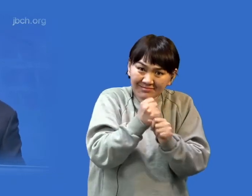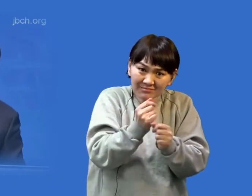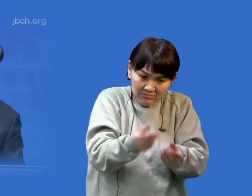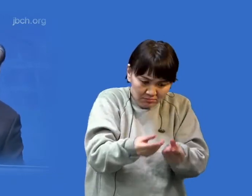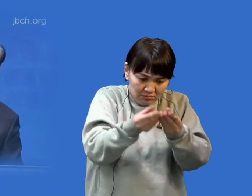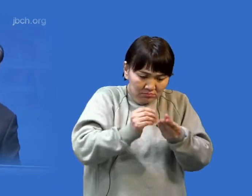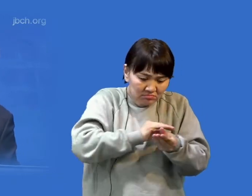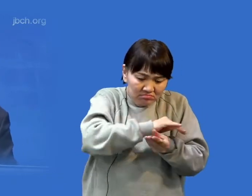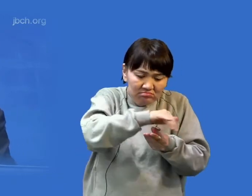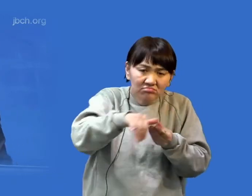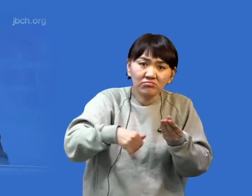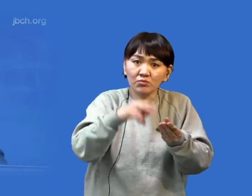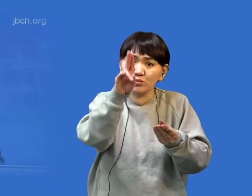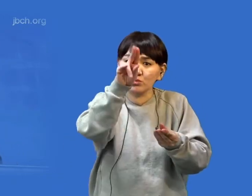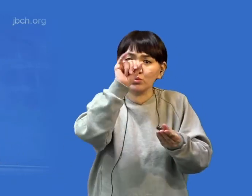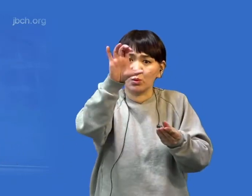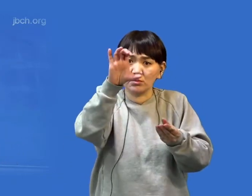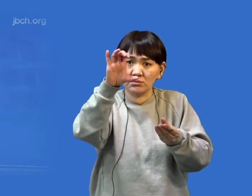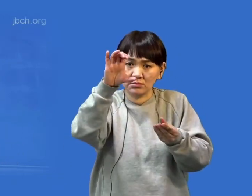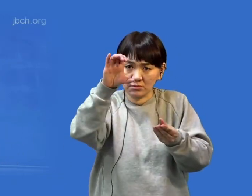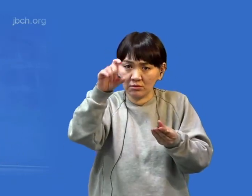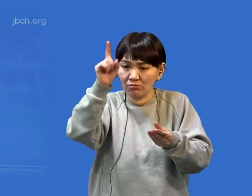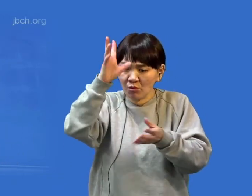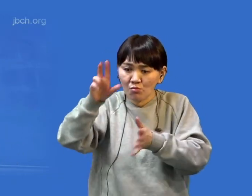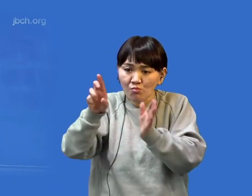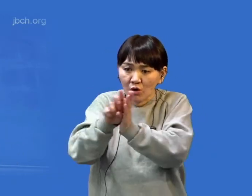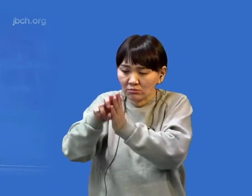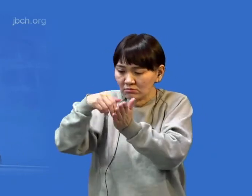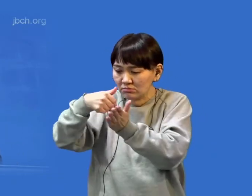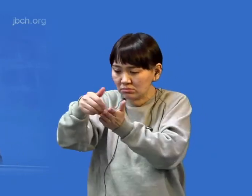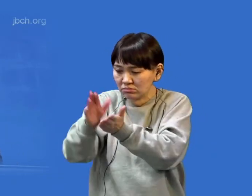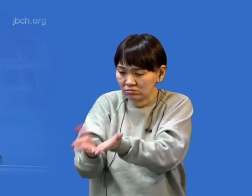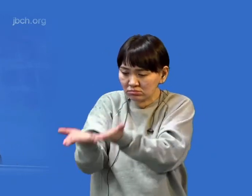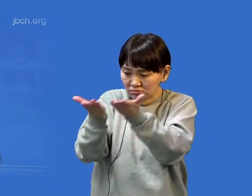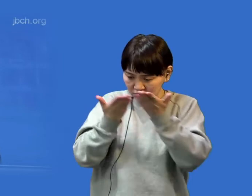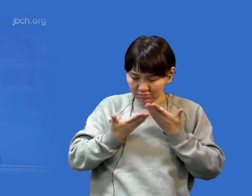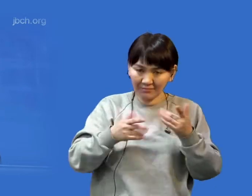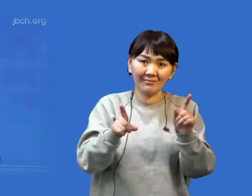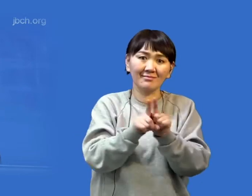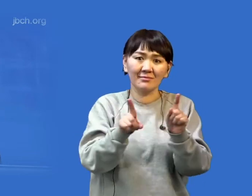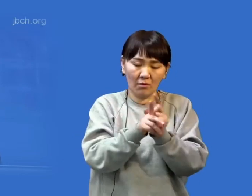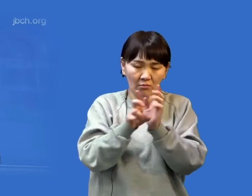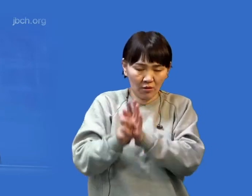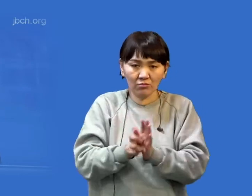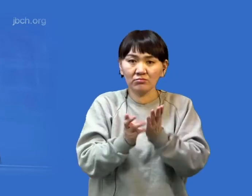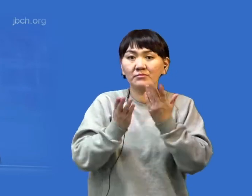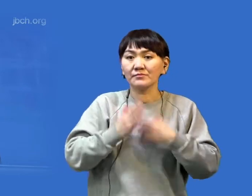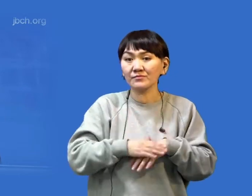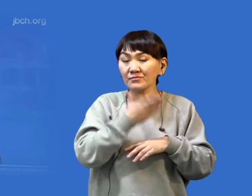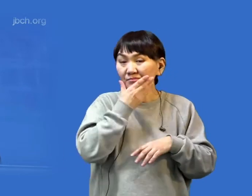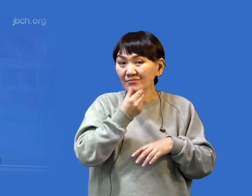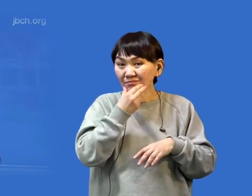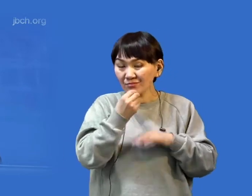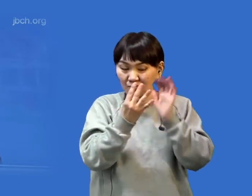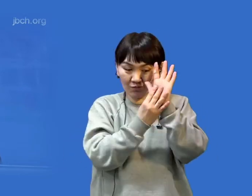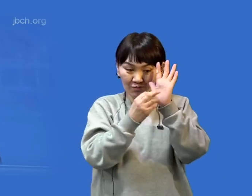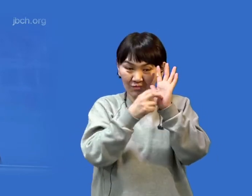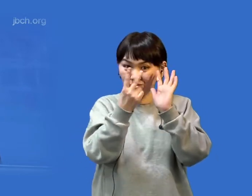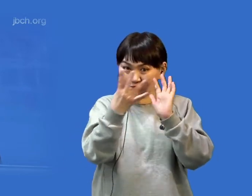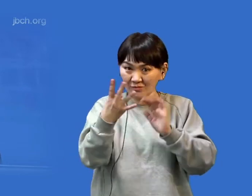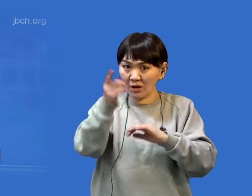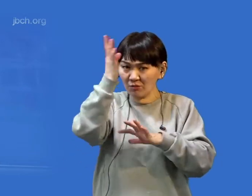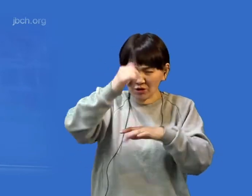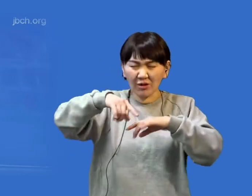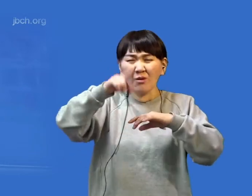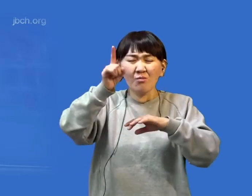байгаа зүйл бүгд цус төрхөгдсөн зүйл байхгүй. Еврей 9:21 дээрээс харуул Бурханд одоо